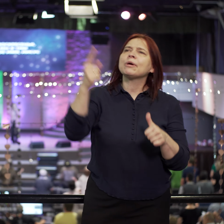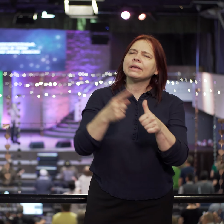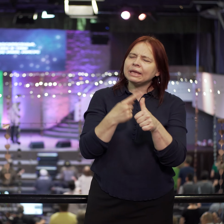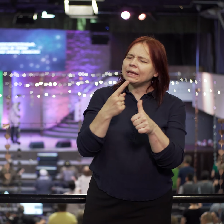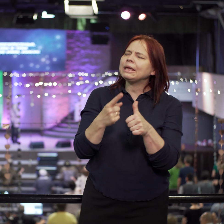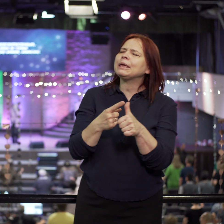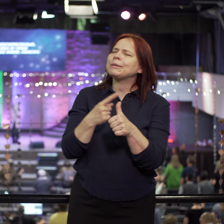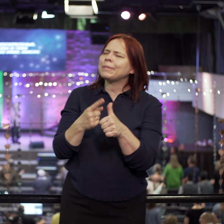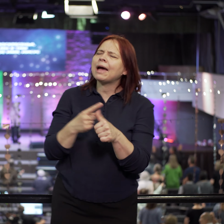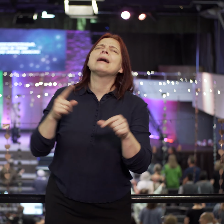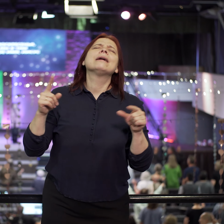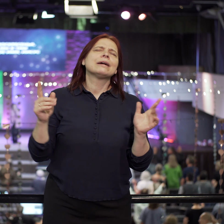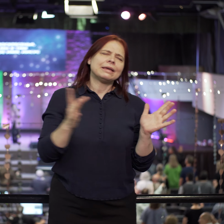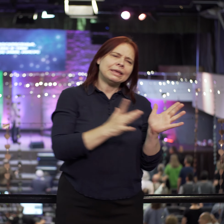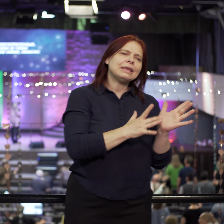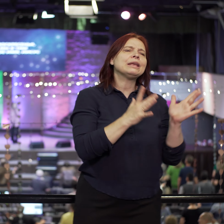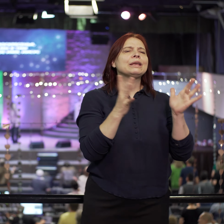Твое имя,